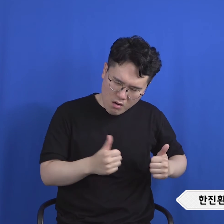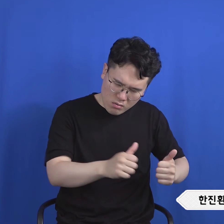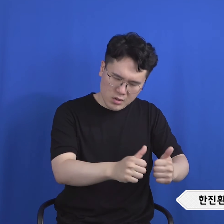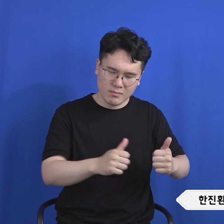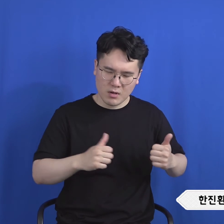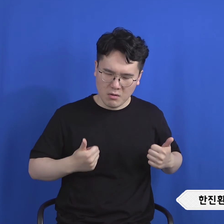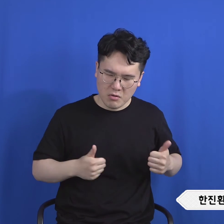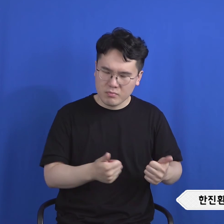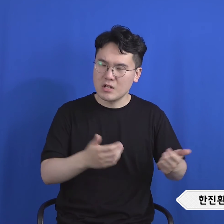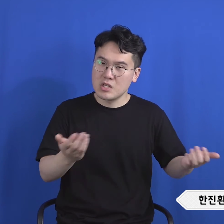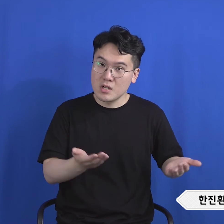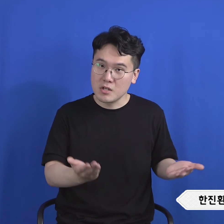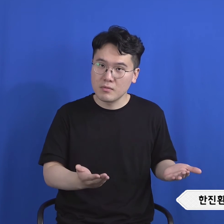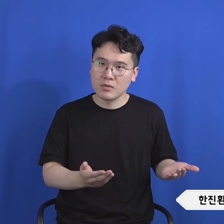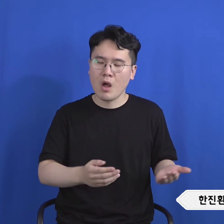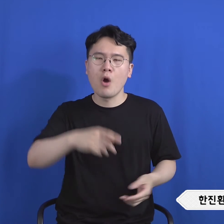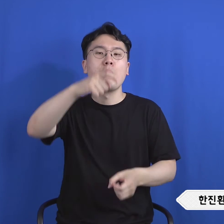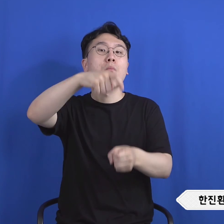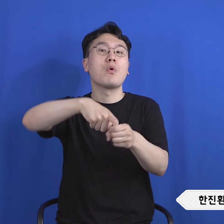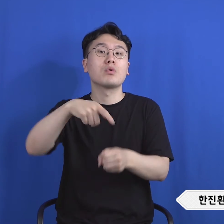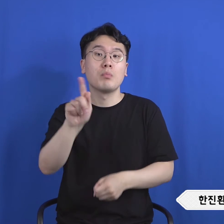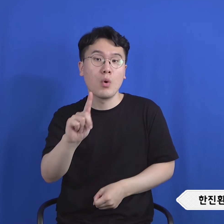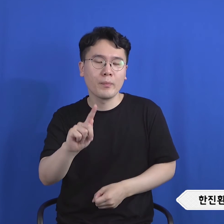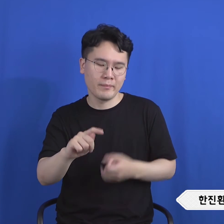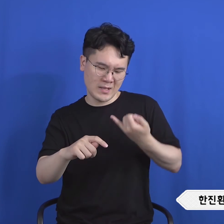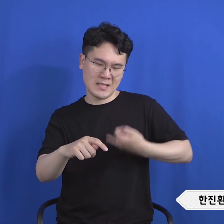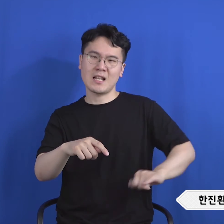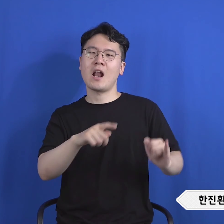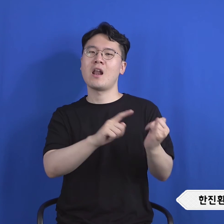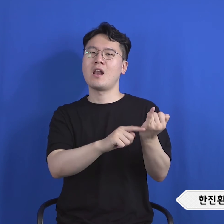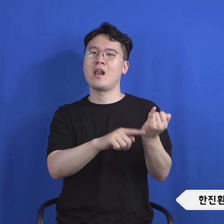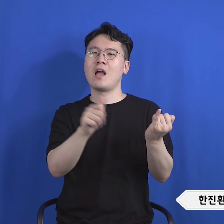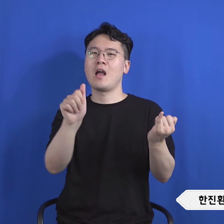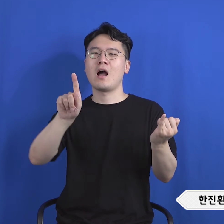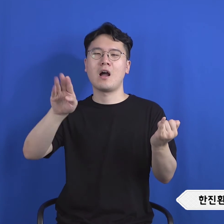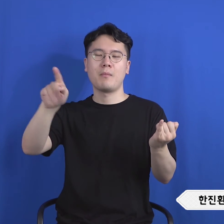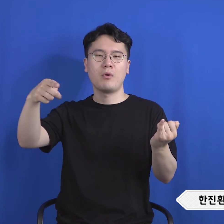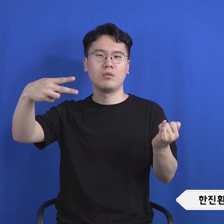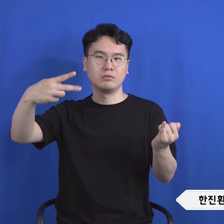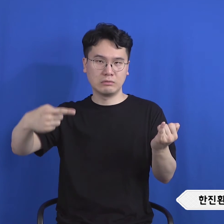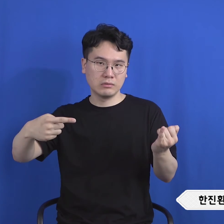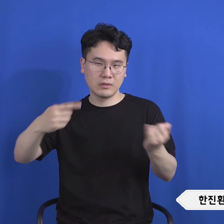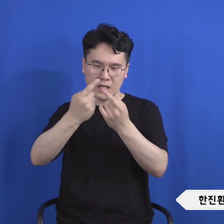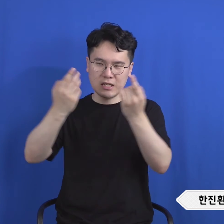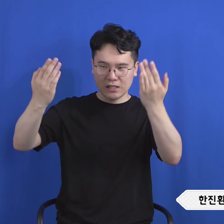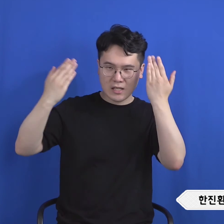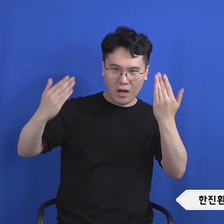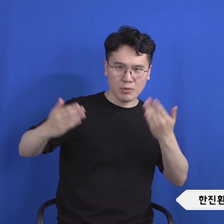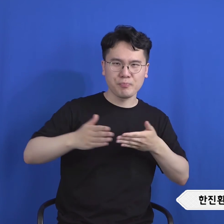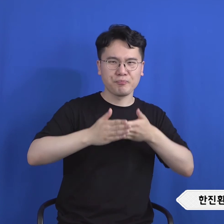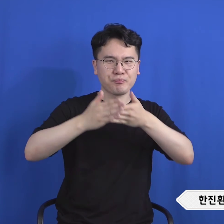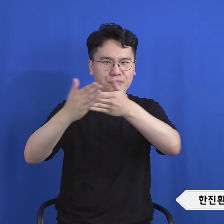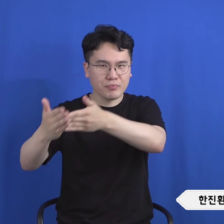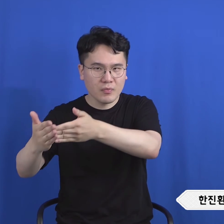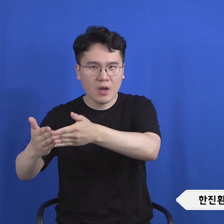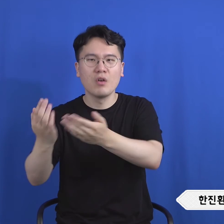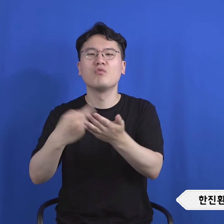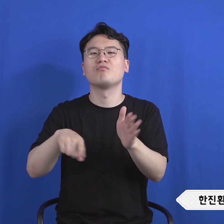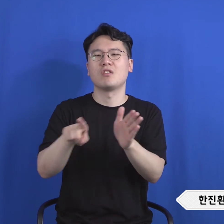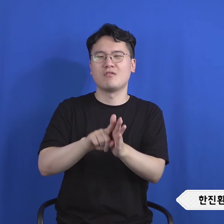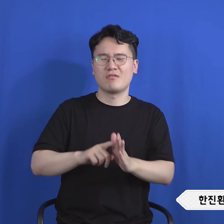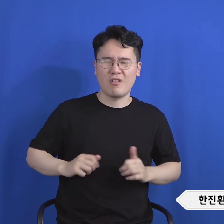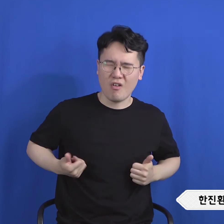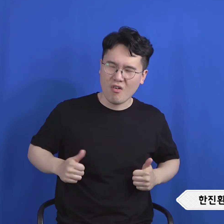하면서 딸을 하버드 입학시키는 거기에 자기 인생의 전부를 쏟아부었습니다. 딸은 결국